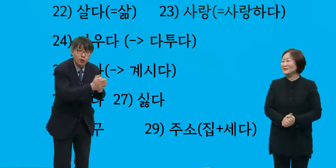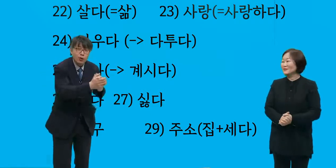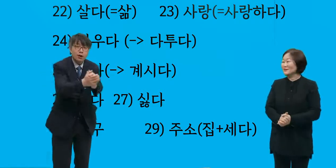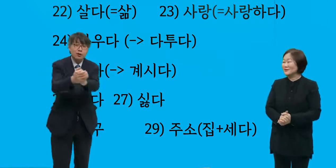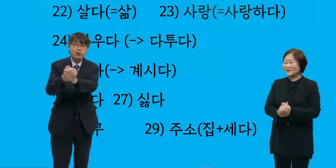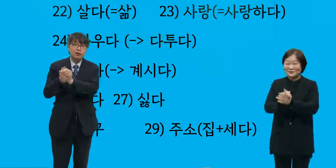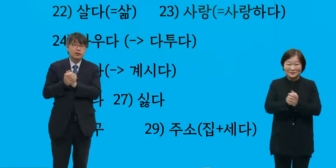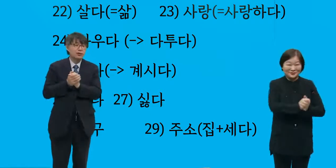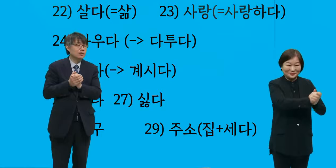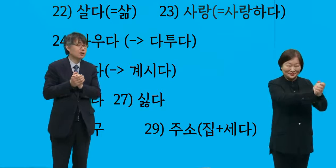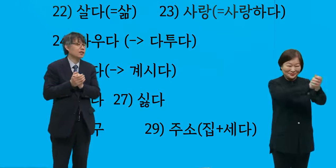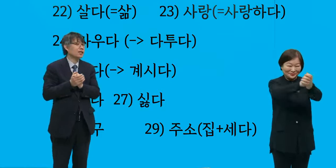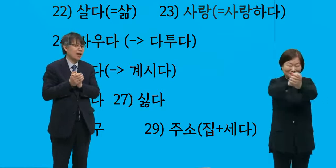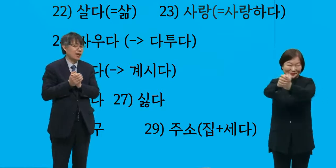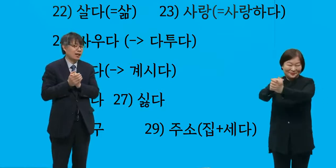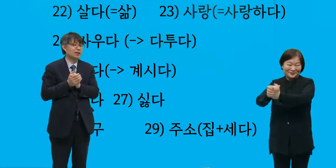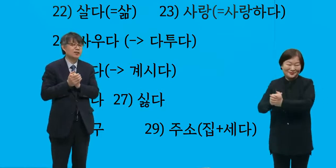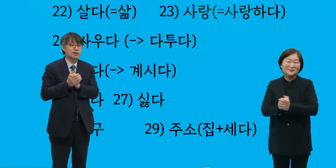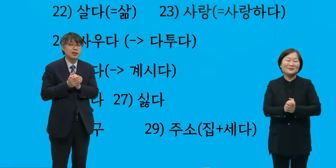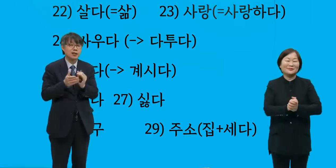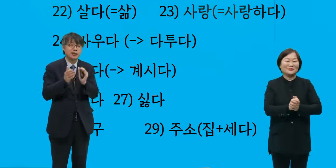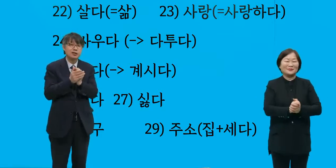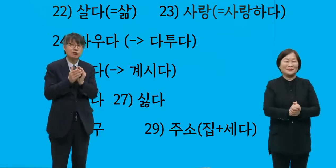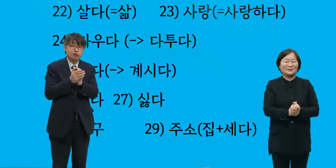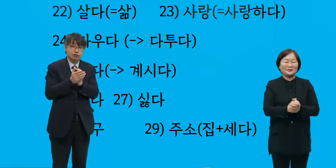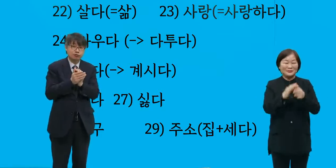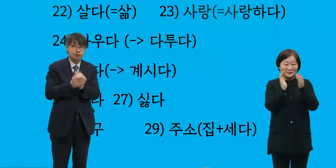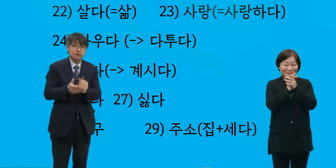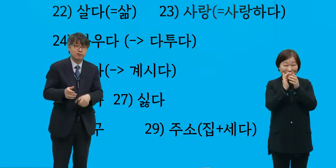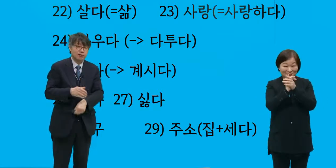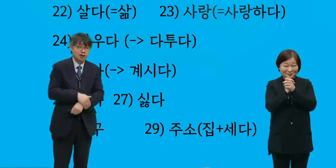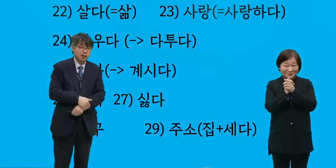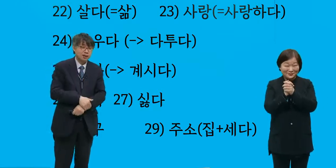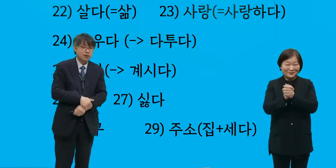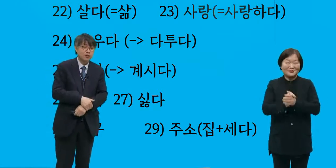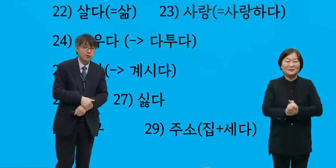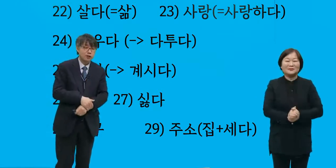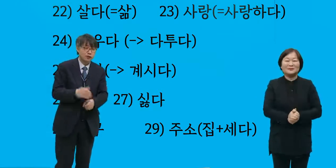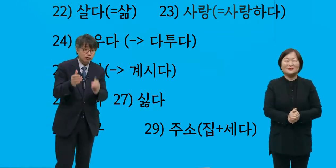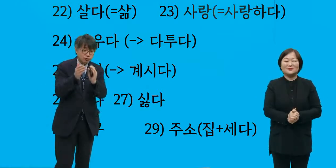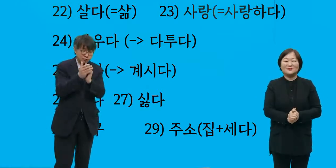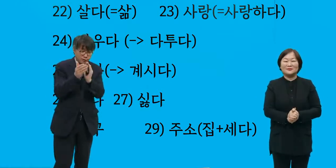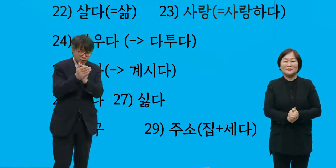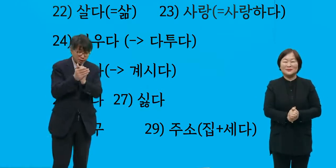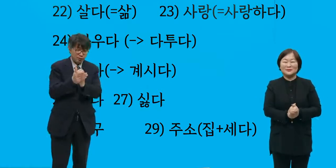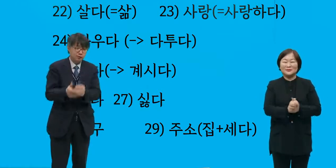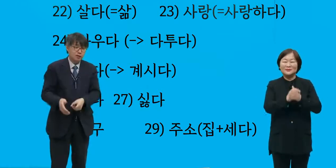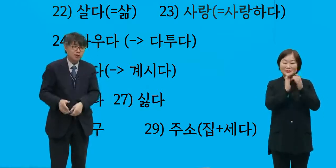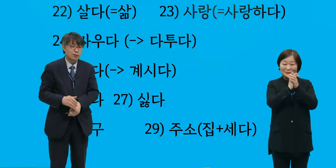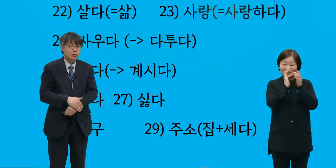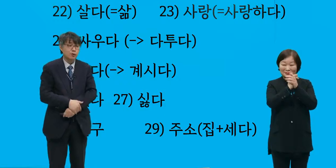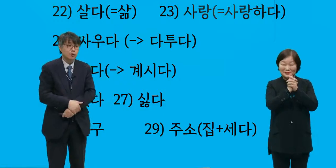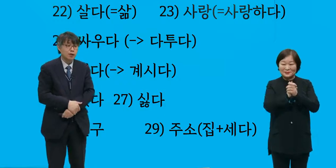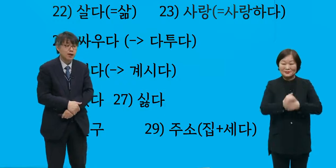이렇게 하면 친하다 이런 뜻입니다. 친구. 네, 여러분 친구, 친구. 그 다음에 주소는 어떻게